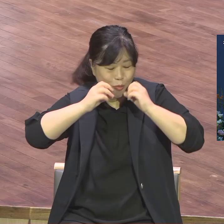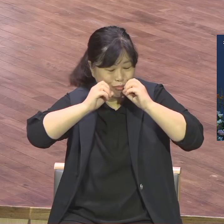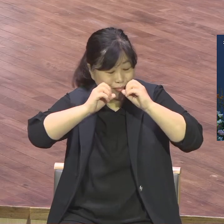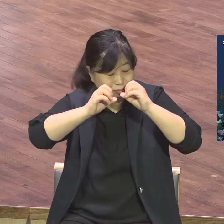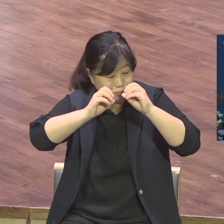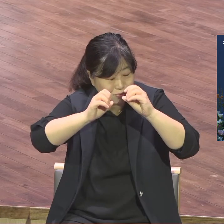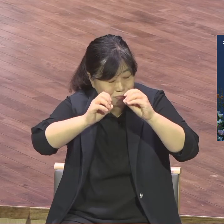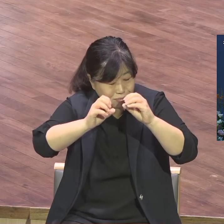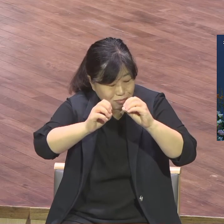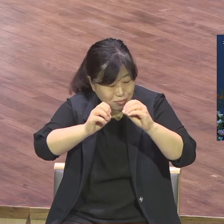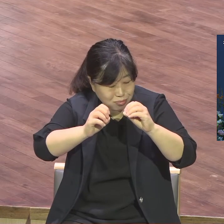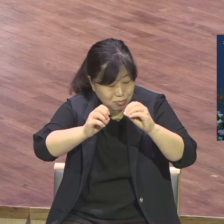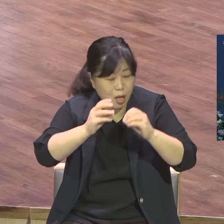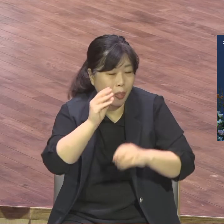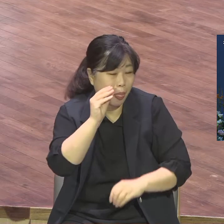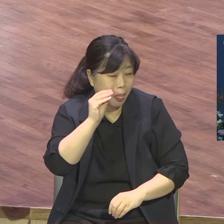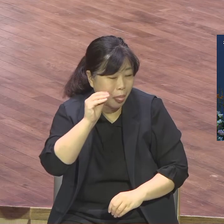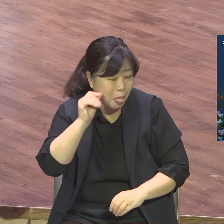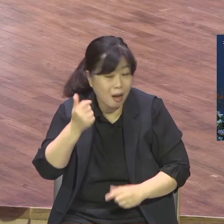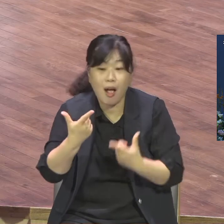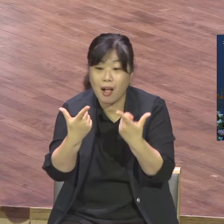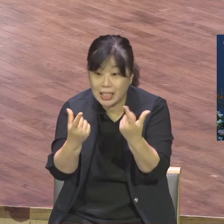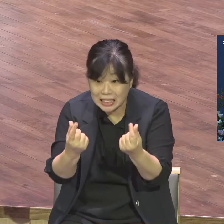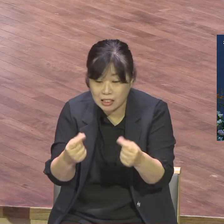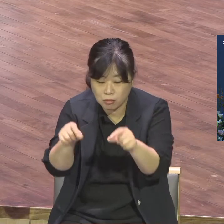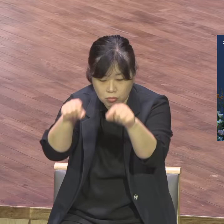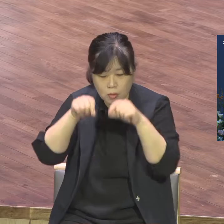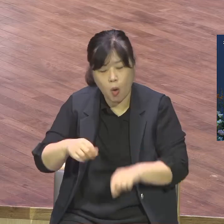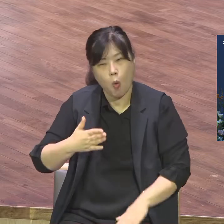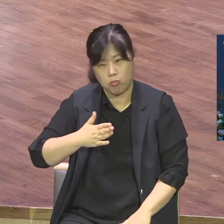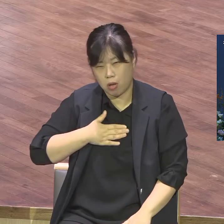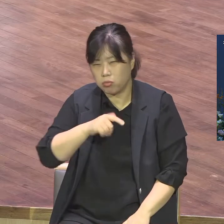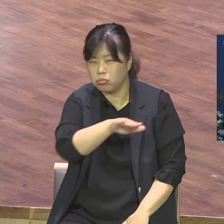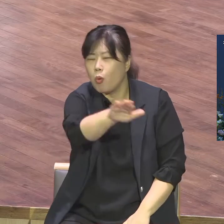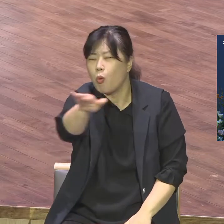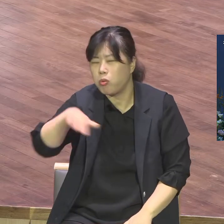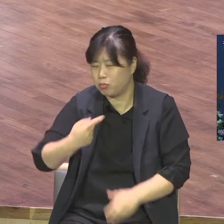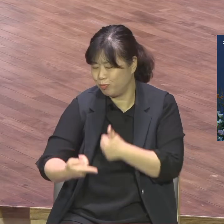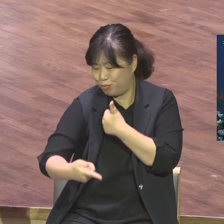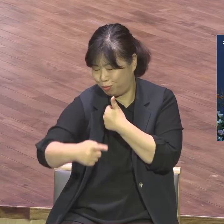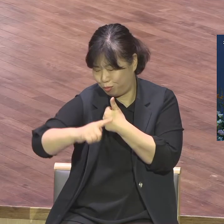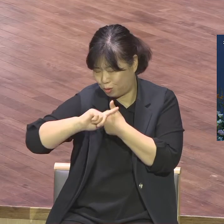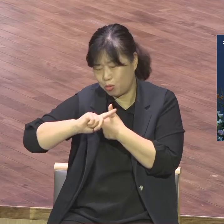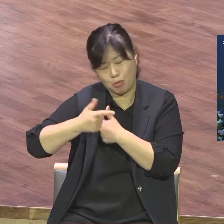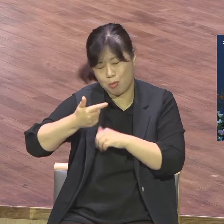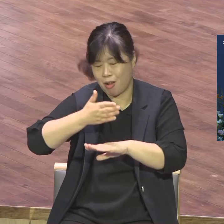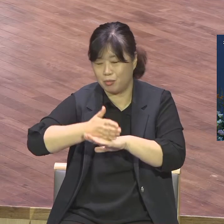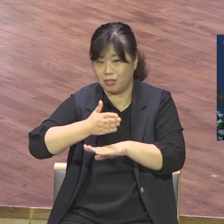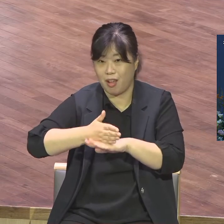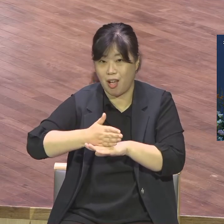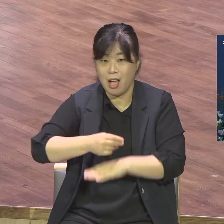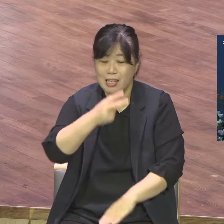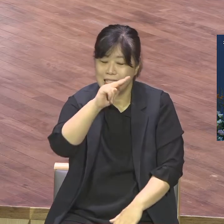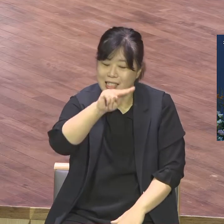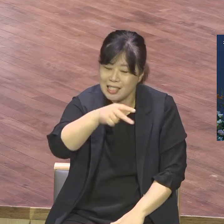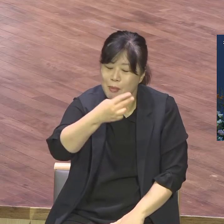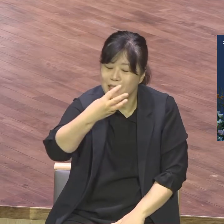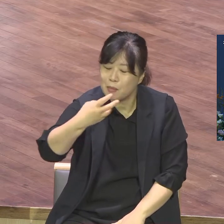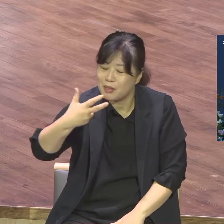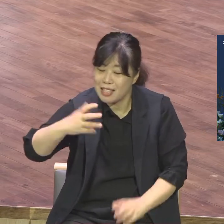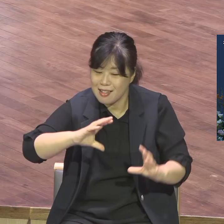이렇게 여러분 같은 동력자들을 붙여주셨어요. 그래서 함께 237 나라 오청종족 복음을 이루어가고 계시는데